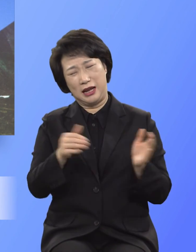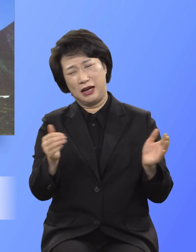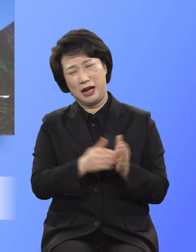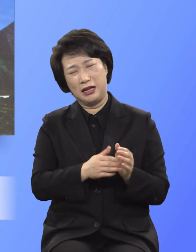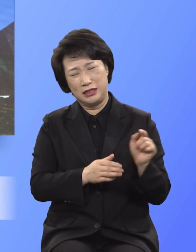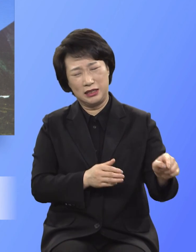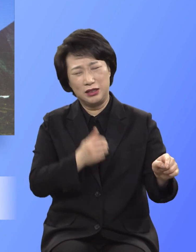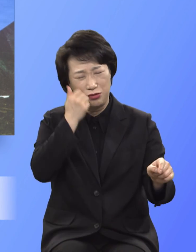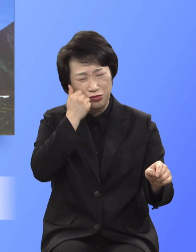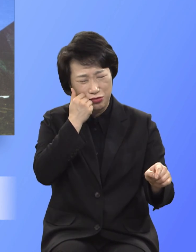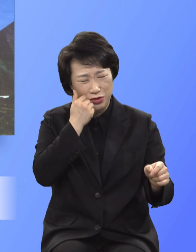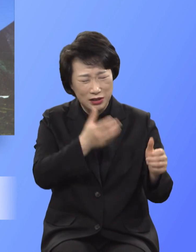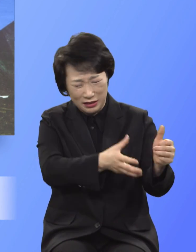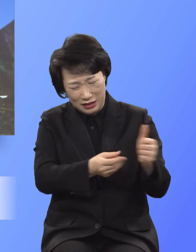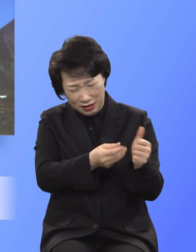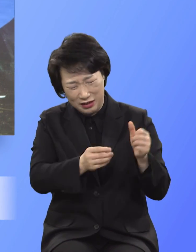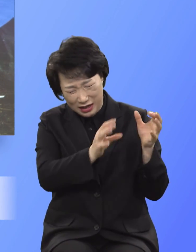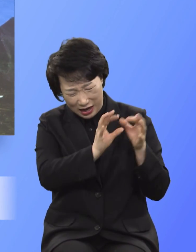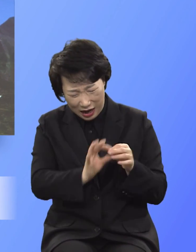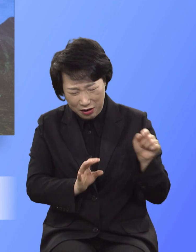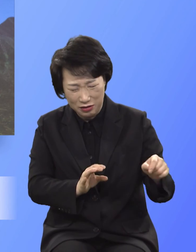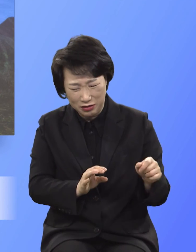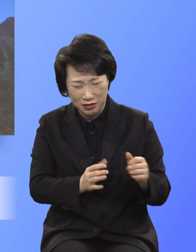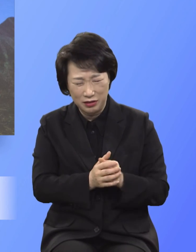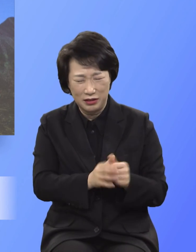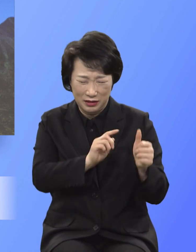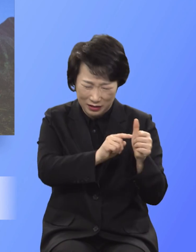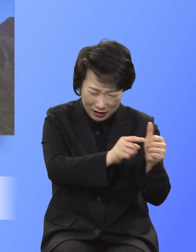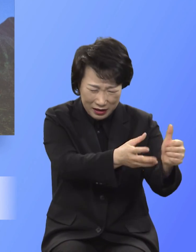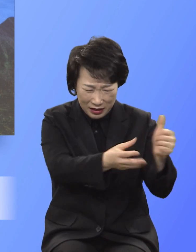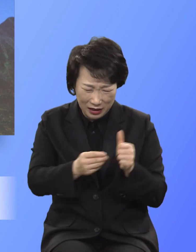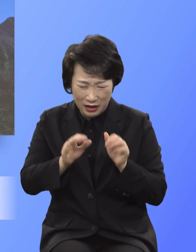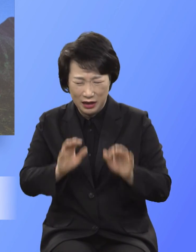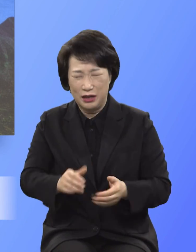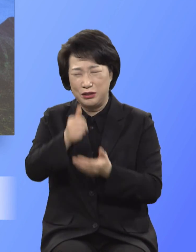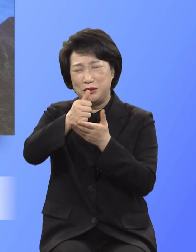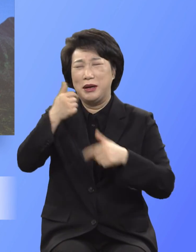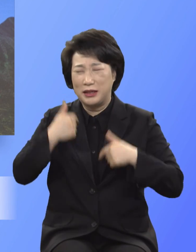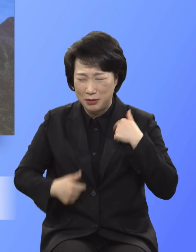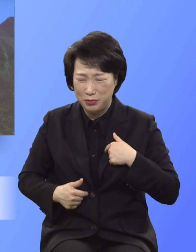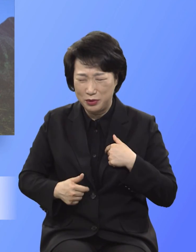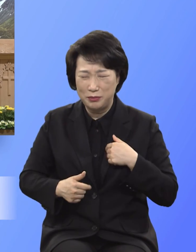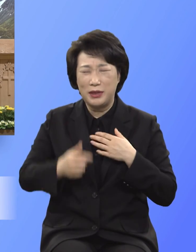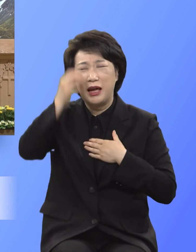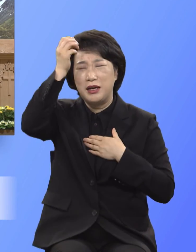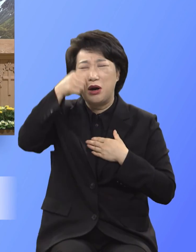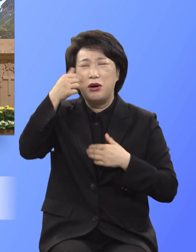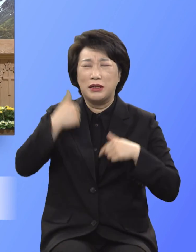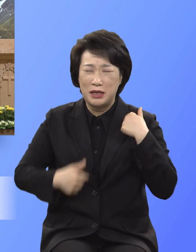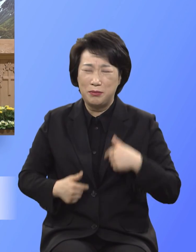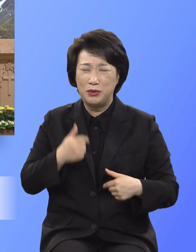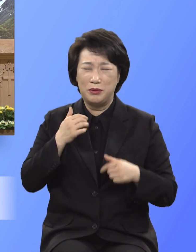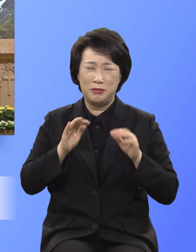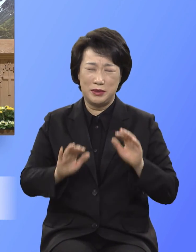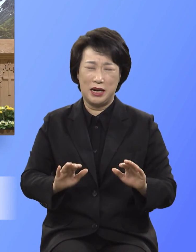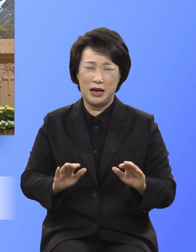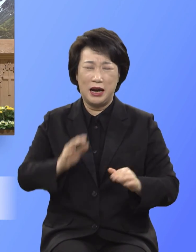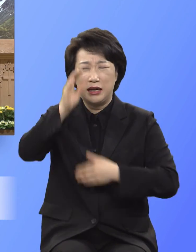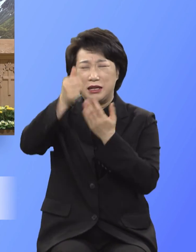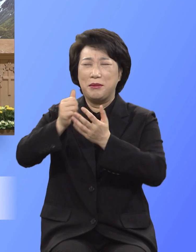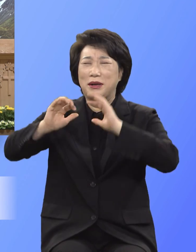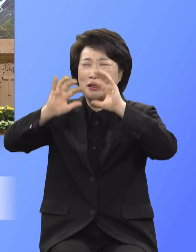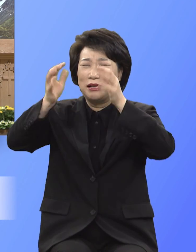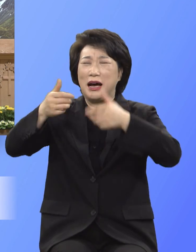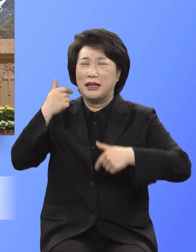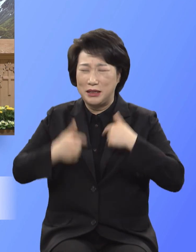때까지 그를 청하여 반드시 찾아내서 주님의 기쁨이요 내 영혼의 기쁨이요